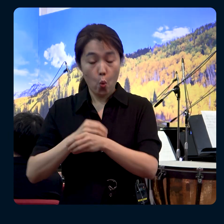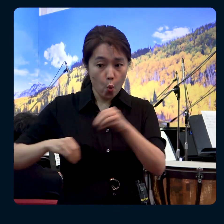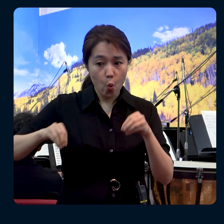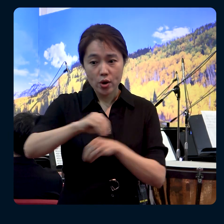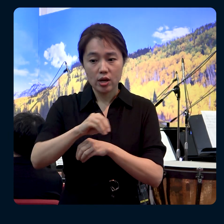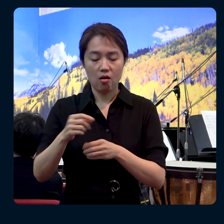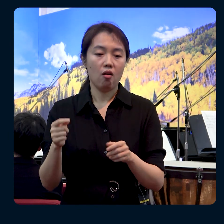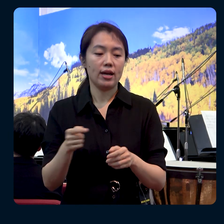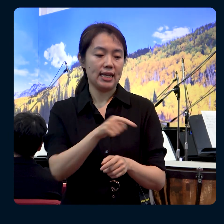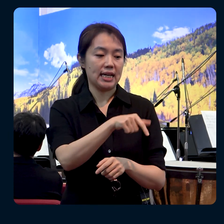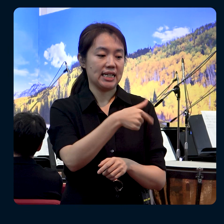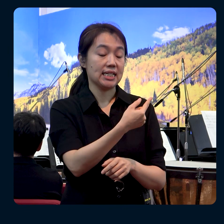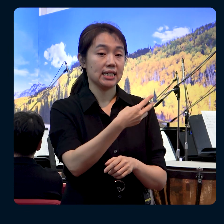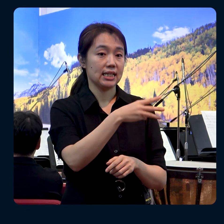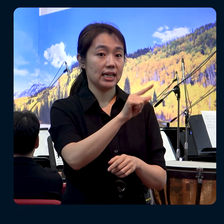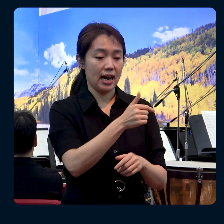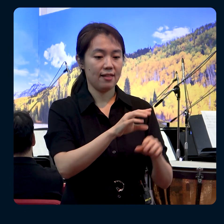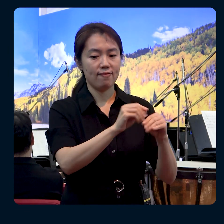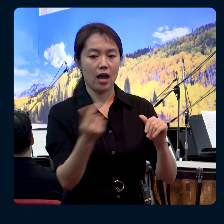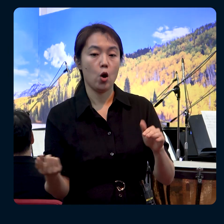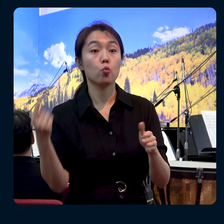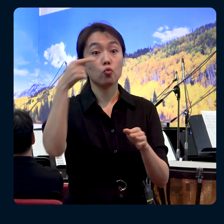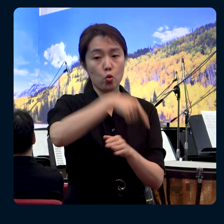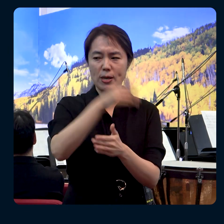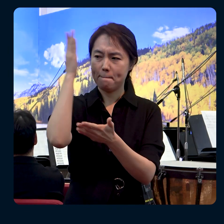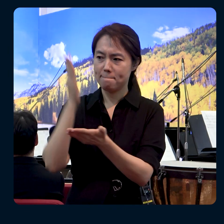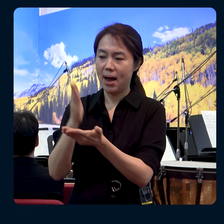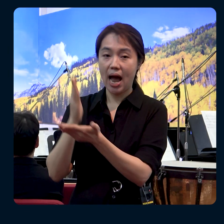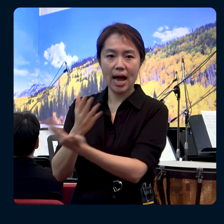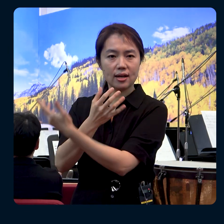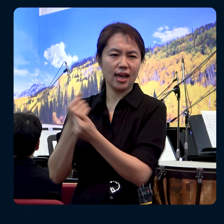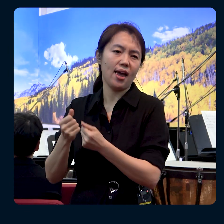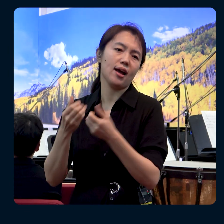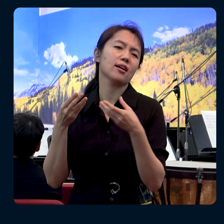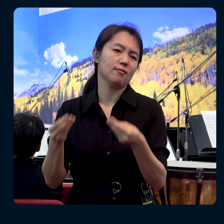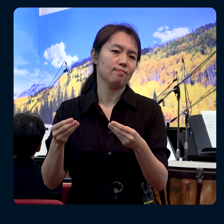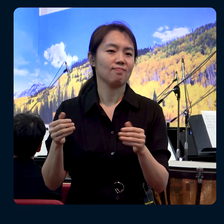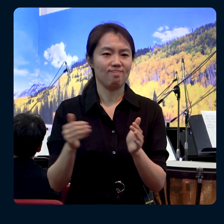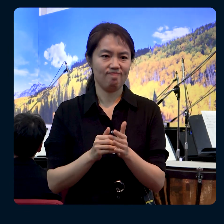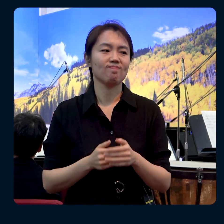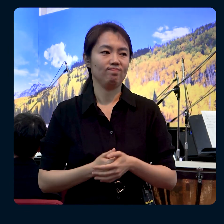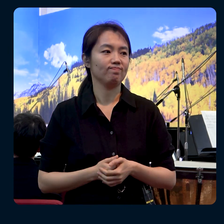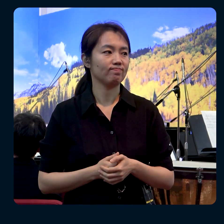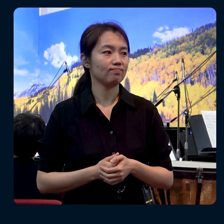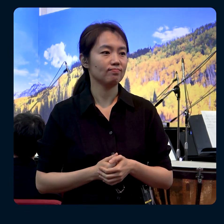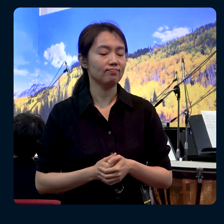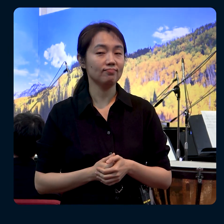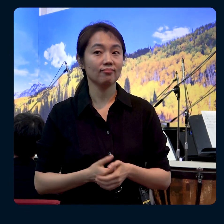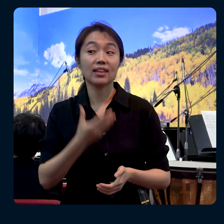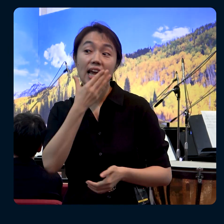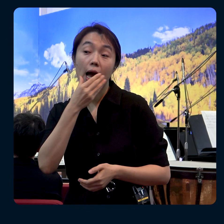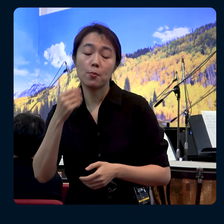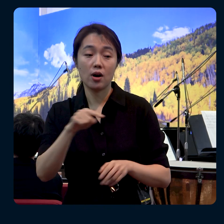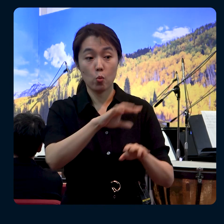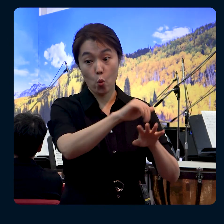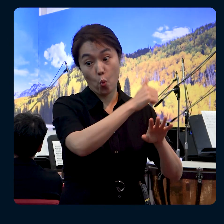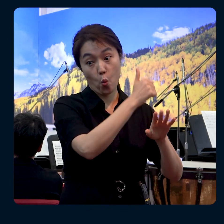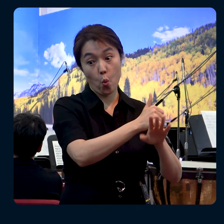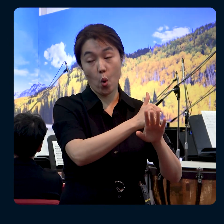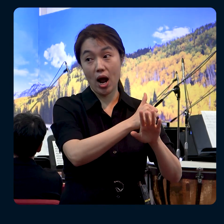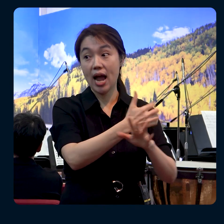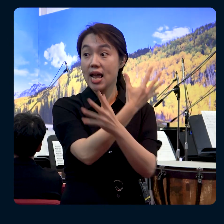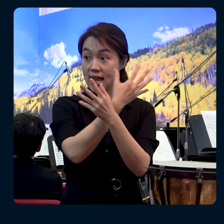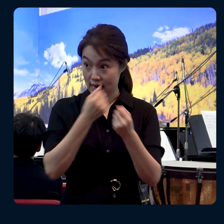거예요. 자, 그래서 어쩔 수 없이 아브라함이 그 아비멜렉과 이제 계약을 맺게 되는데, 그랄 땅 쪽은